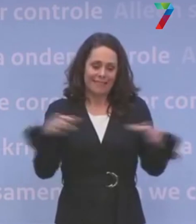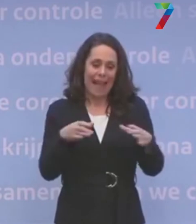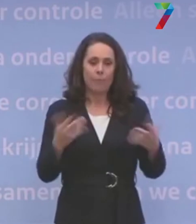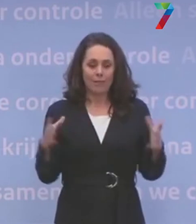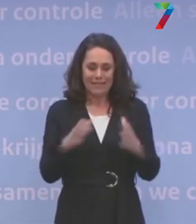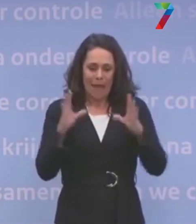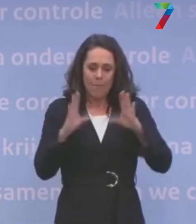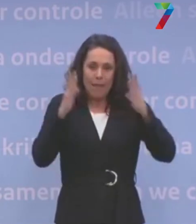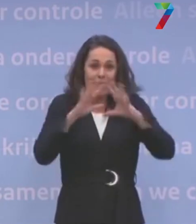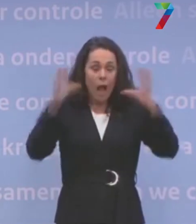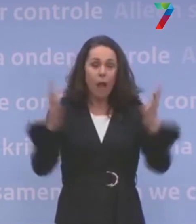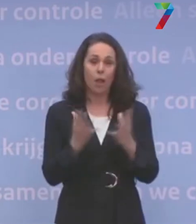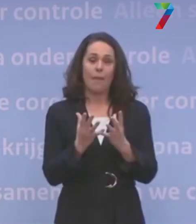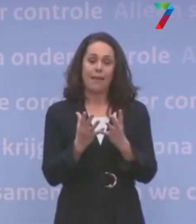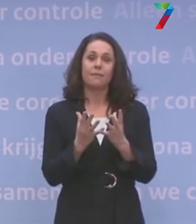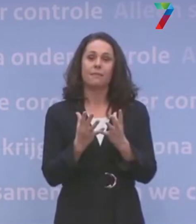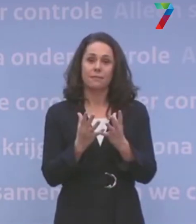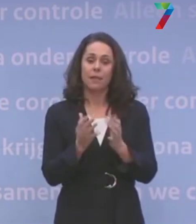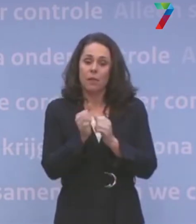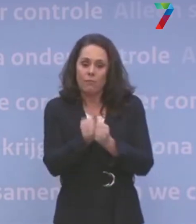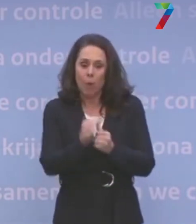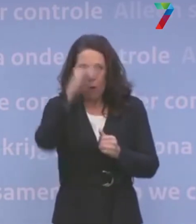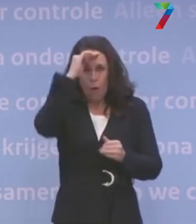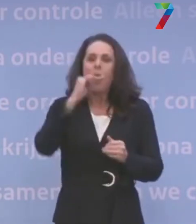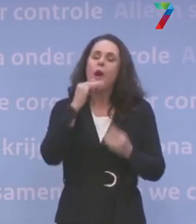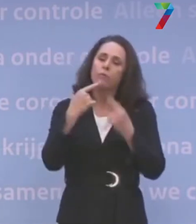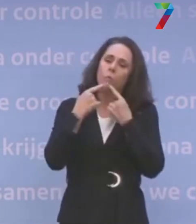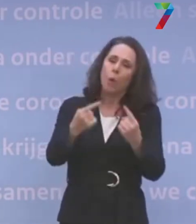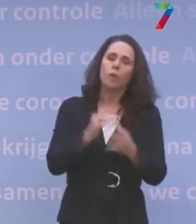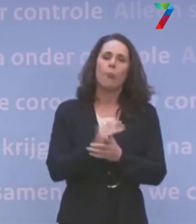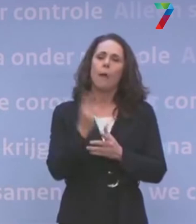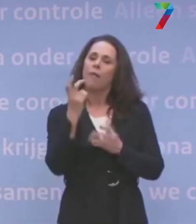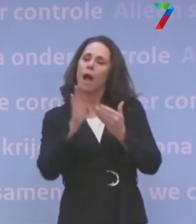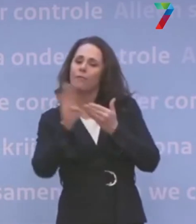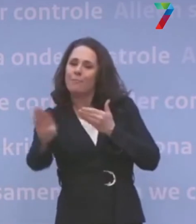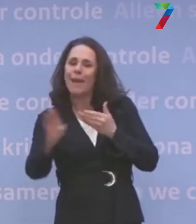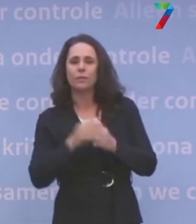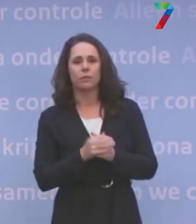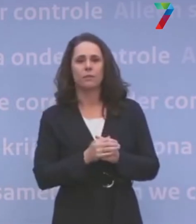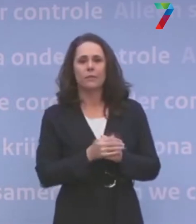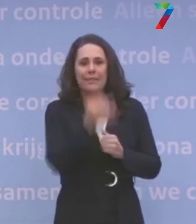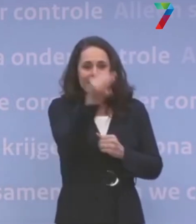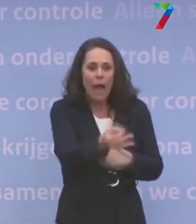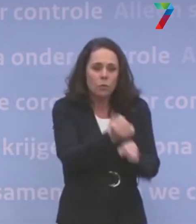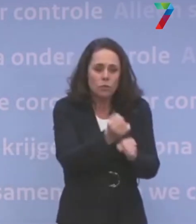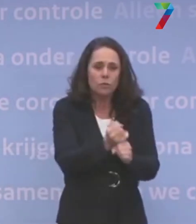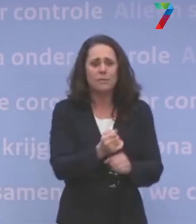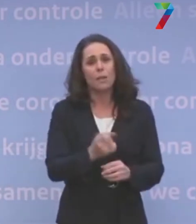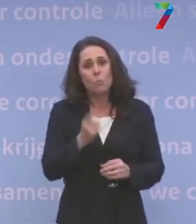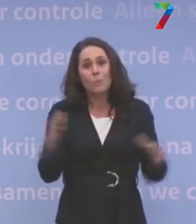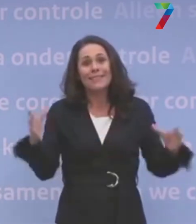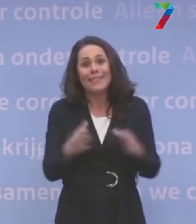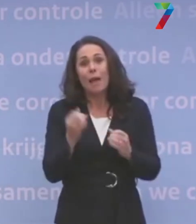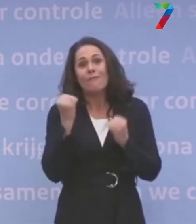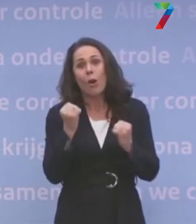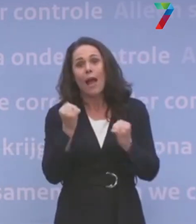in algemene zin houden aan de hoofdboodschap van de anderhalve meter, van het thuiswerken. Dat moeten we met elkaar zien vol te houden. Want